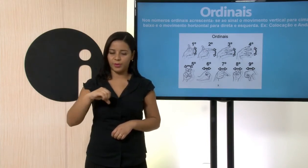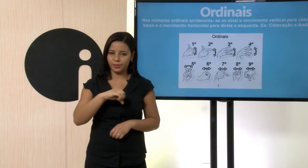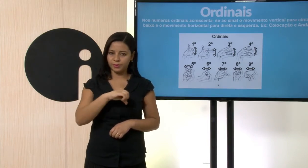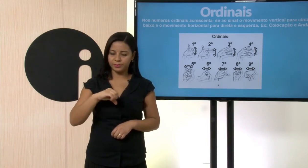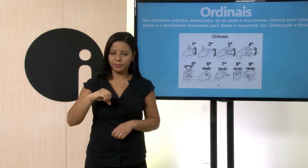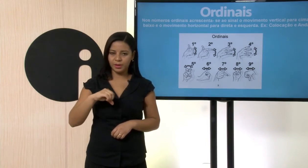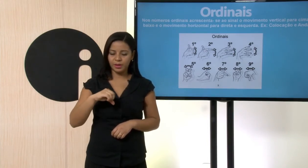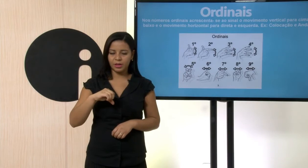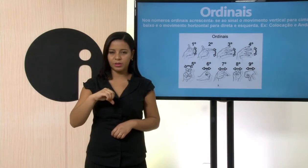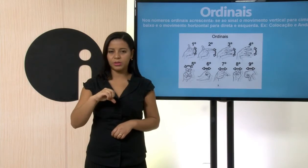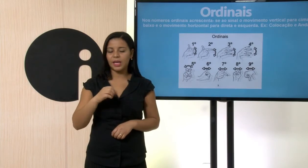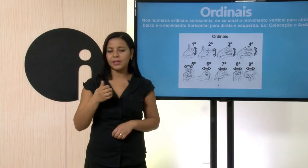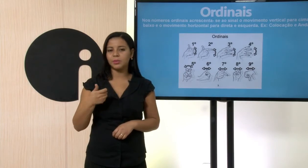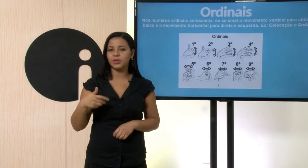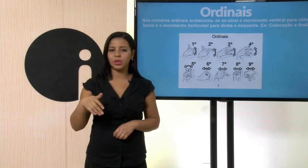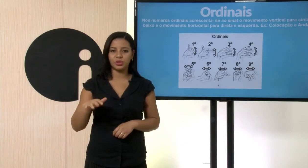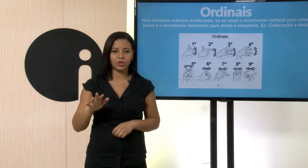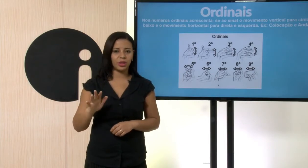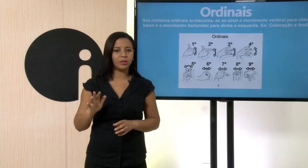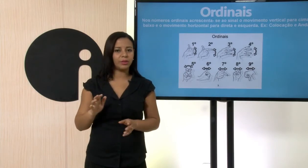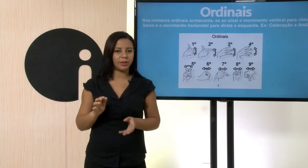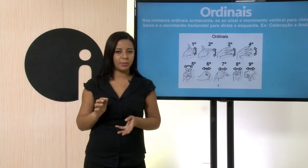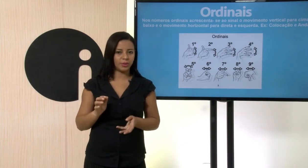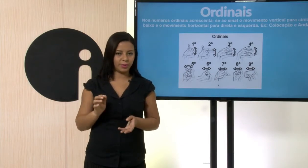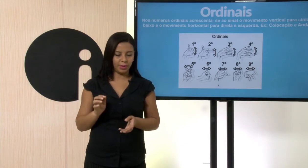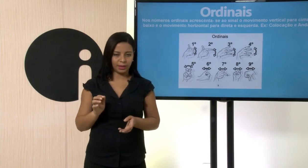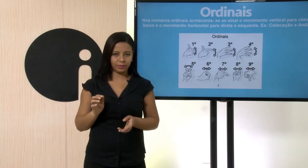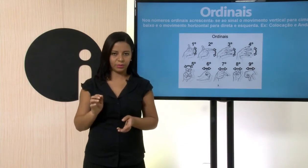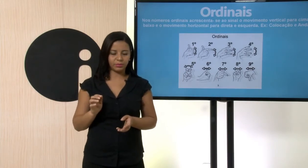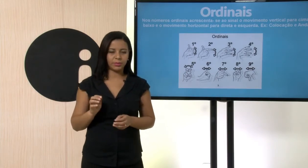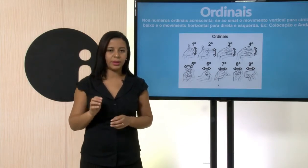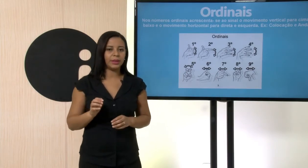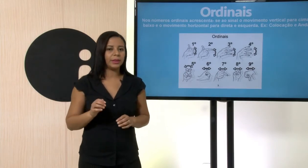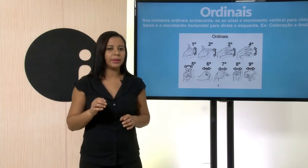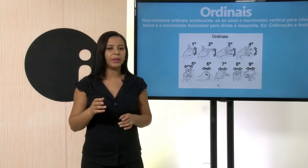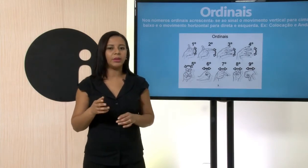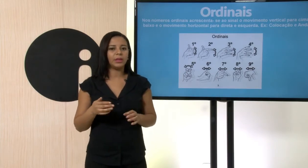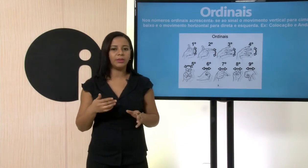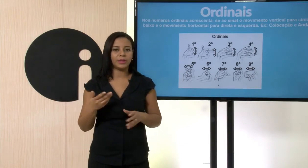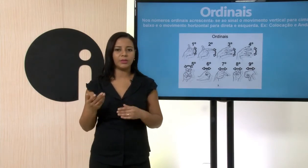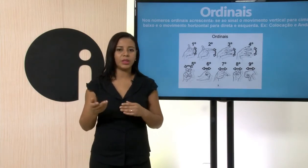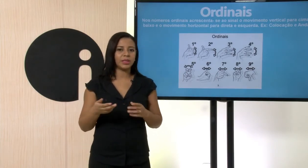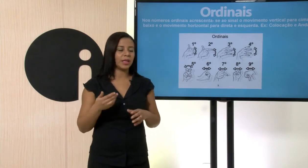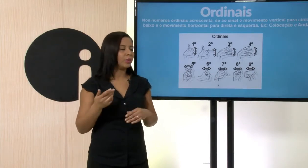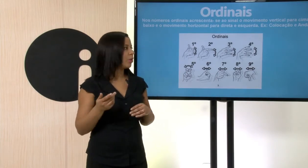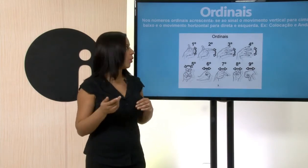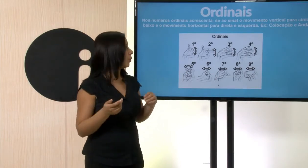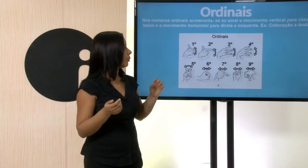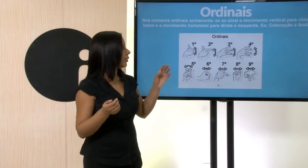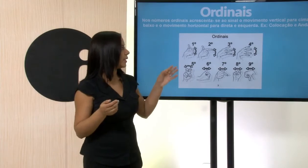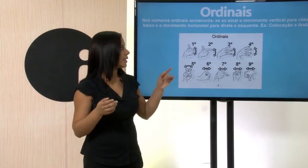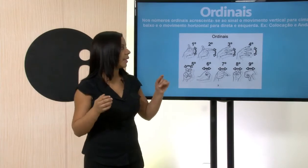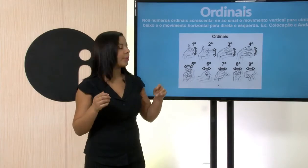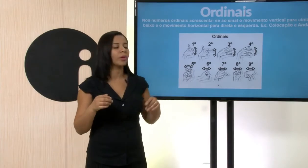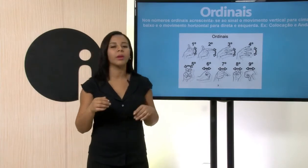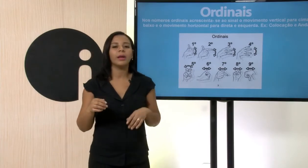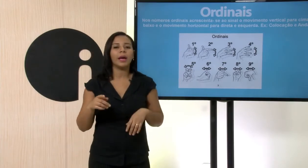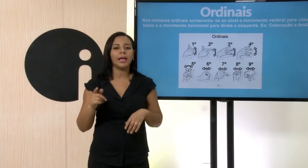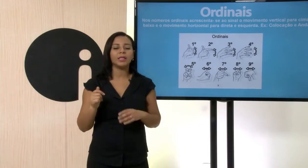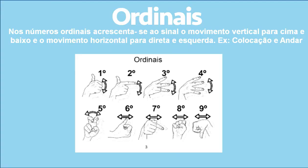nono. No 10º em diante já não vai ter movimento. Então, ele vai ser utilizado como? Por exemplo, ele chegou